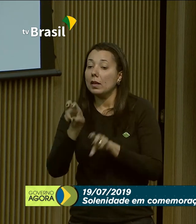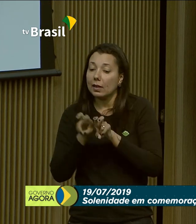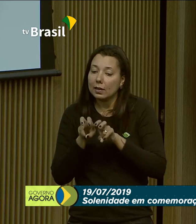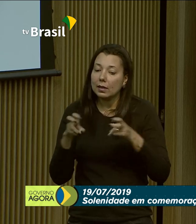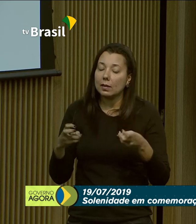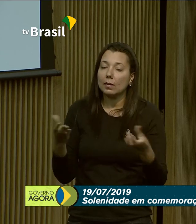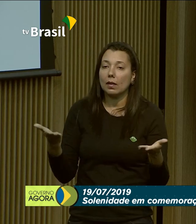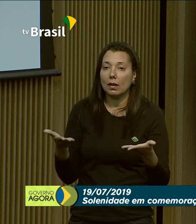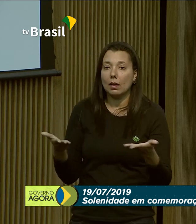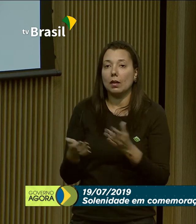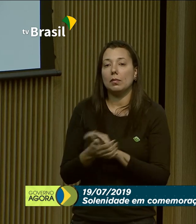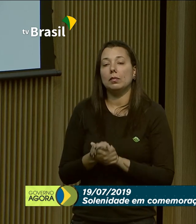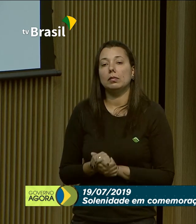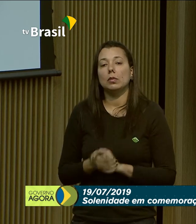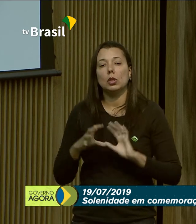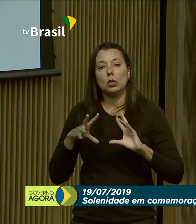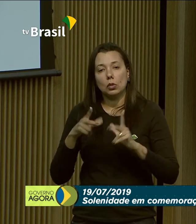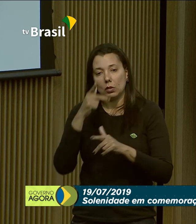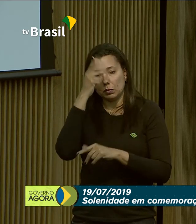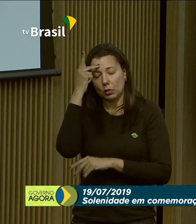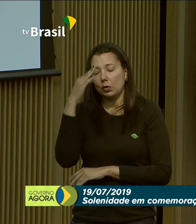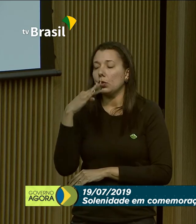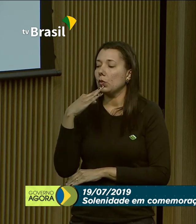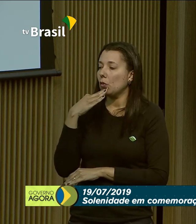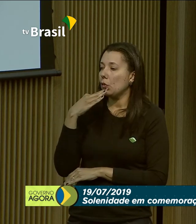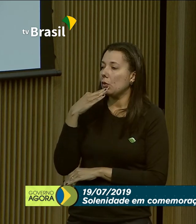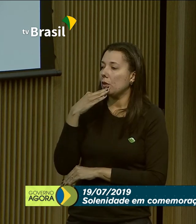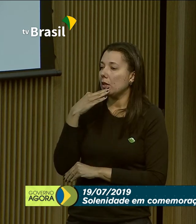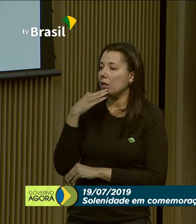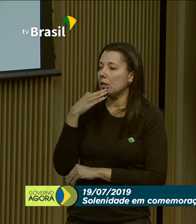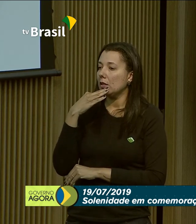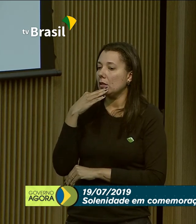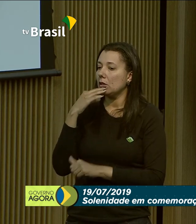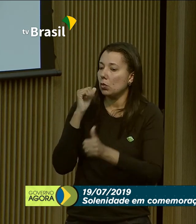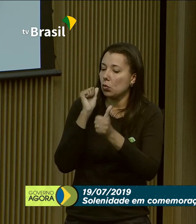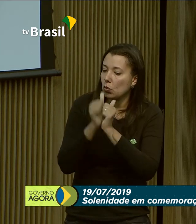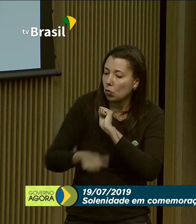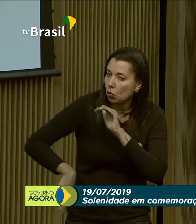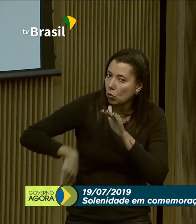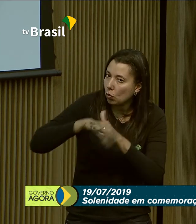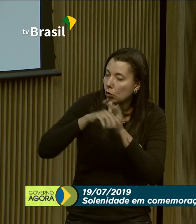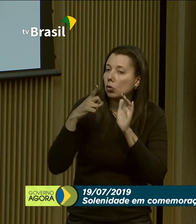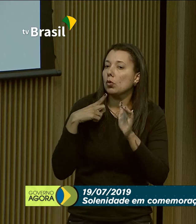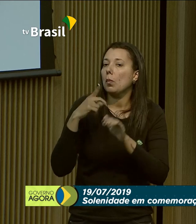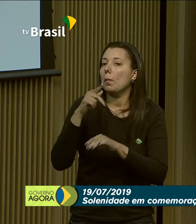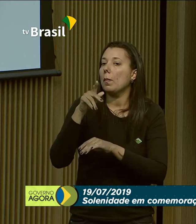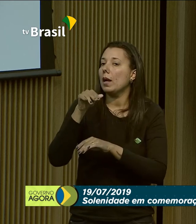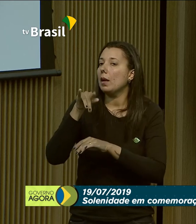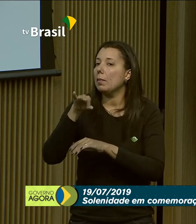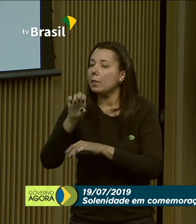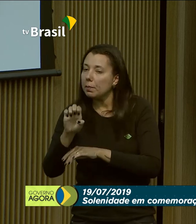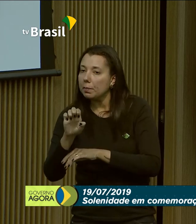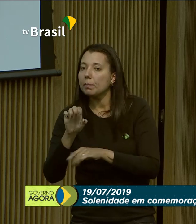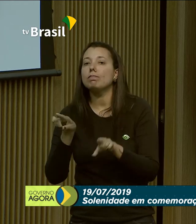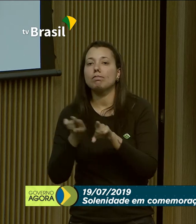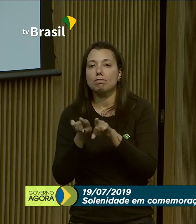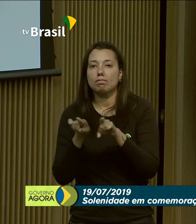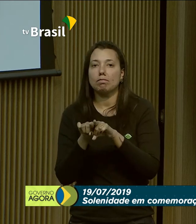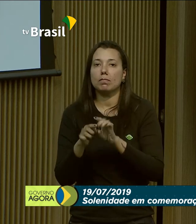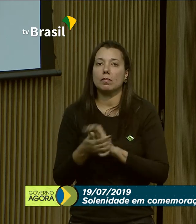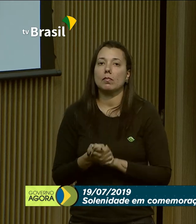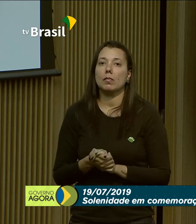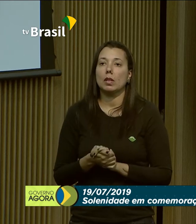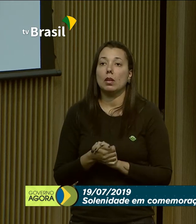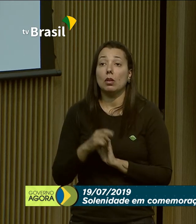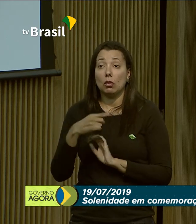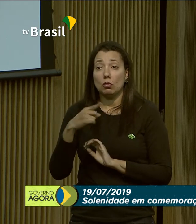aí. Todo mundo conhece a potência do chute do Pepe, né? Ele foi realmente uma